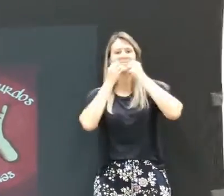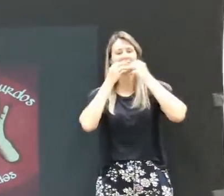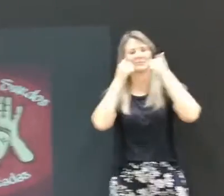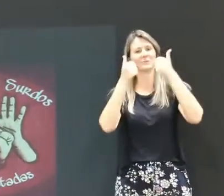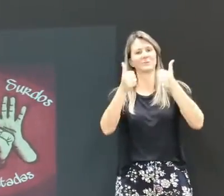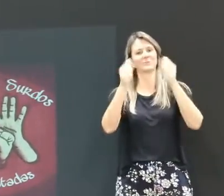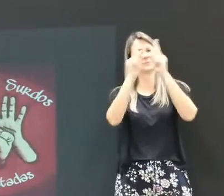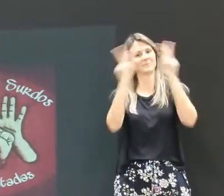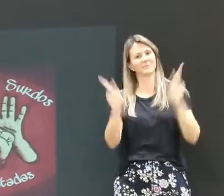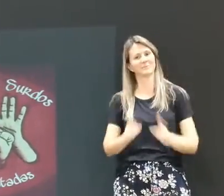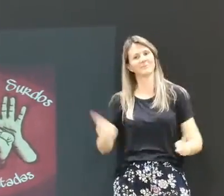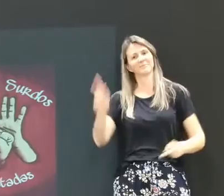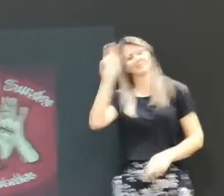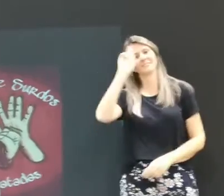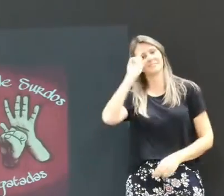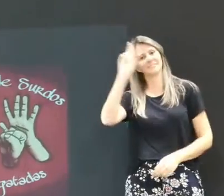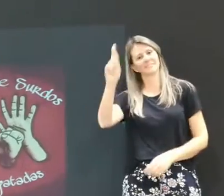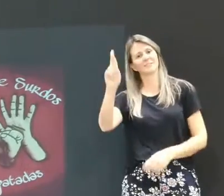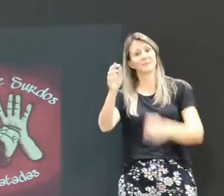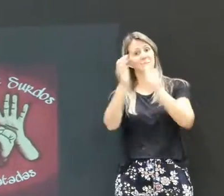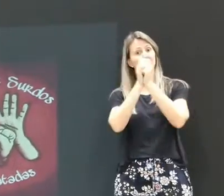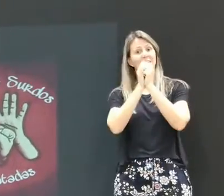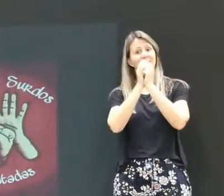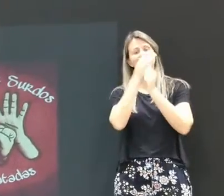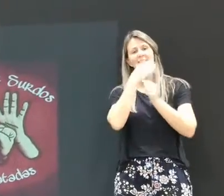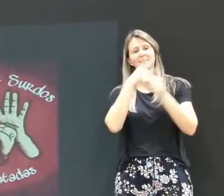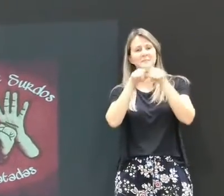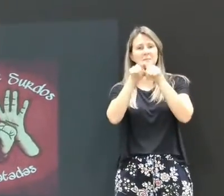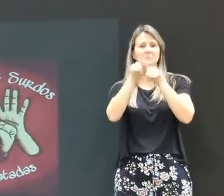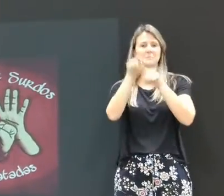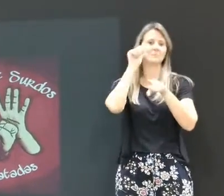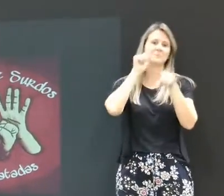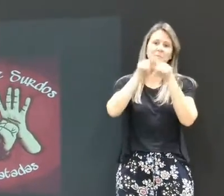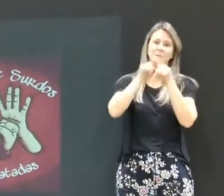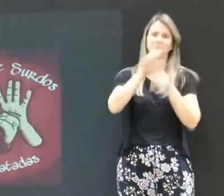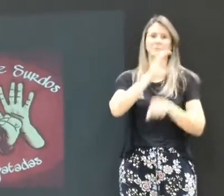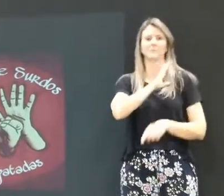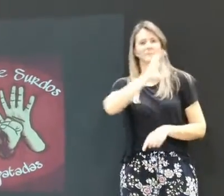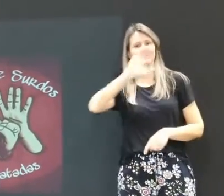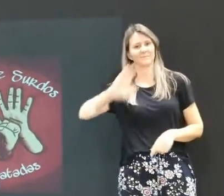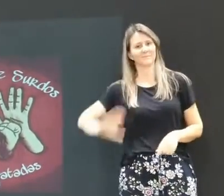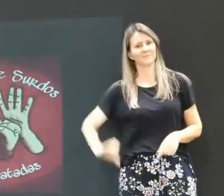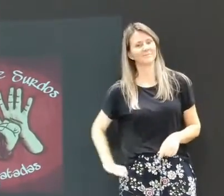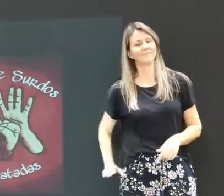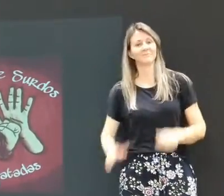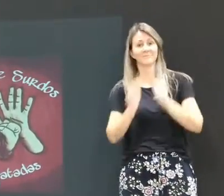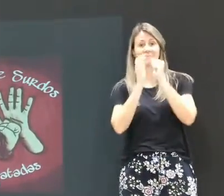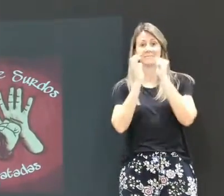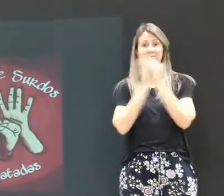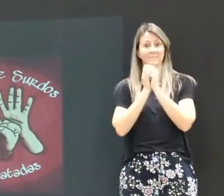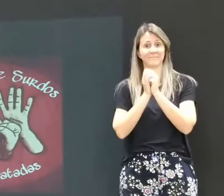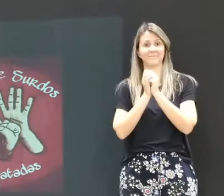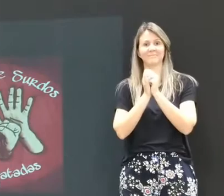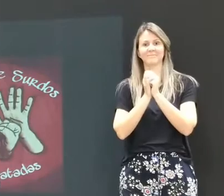Oi, paz do Senhor, tudo bem com vocês? Irmãos, irmãs em Cristo, amém?